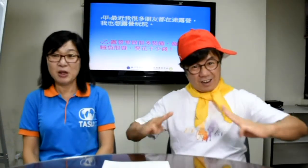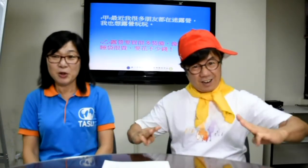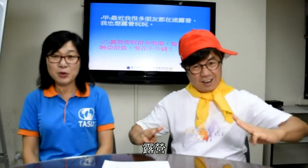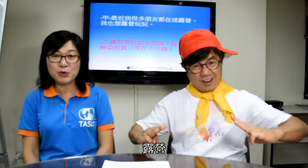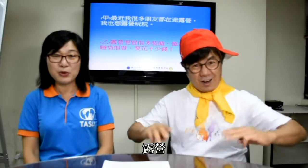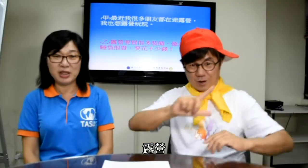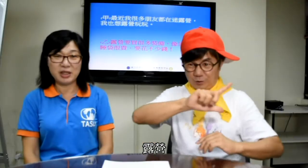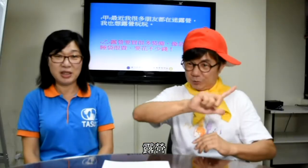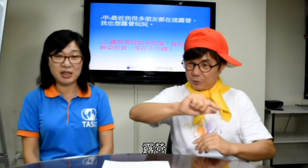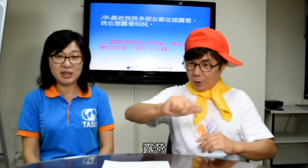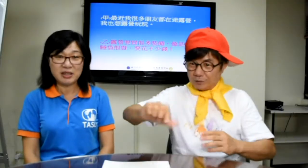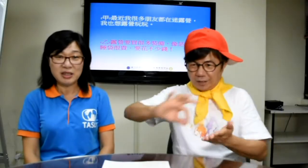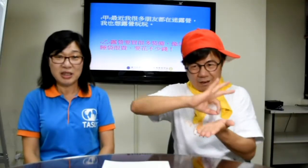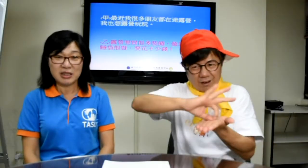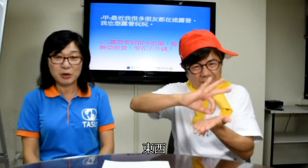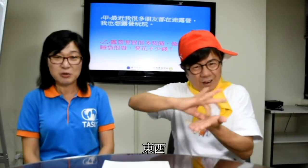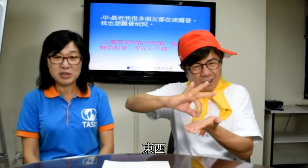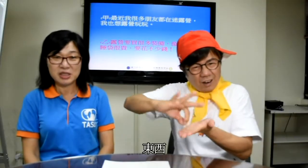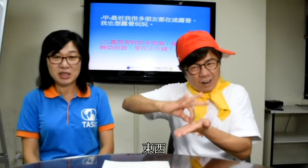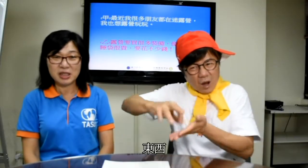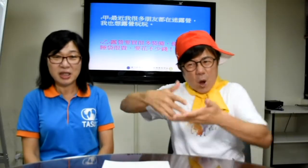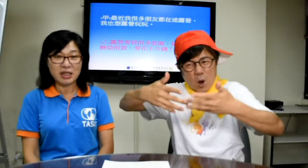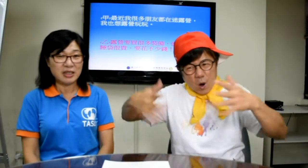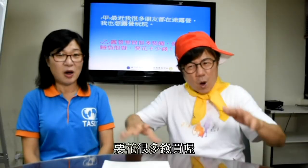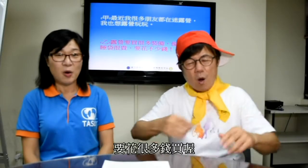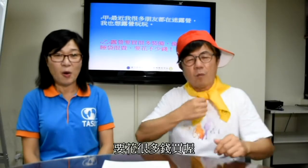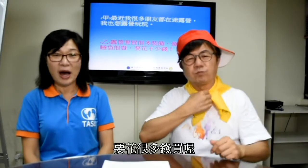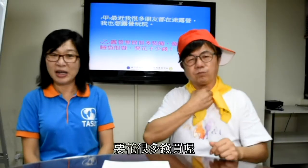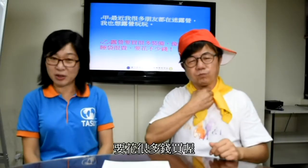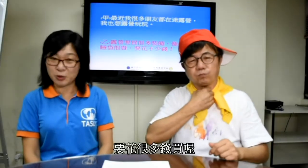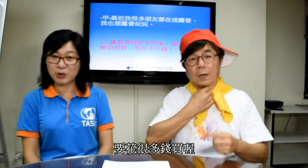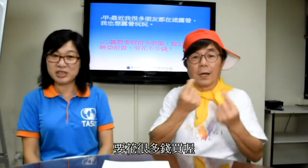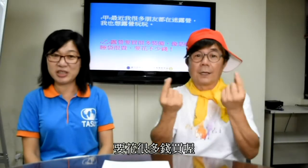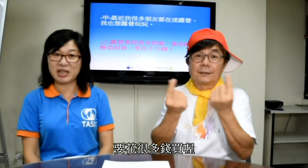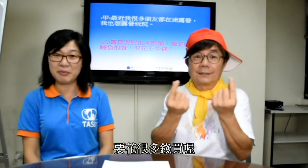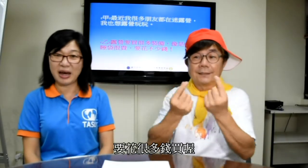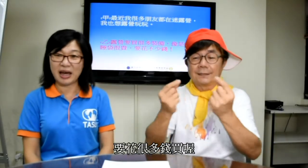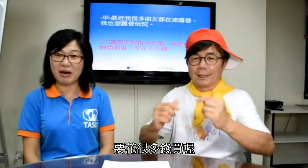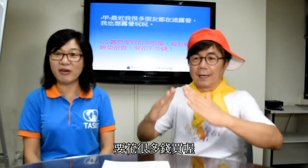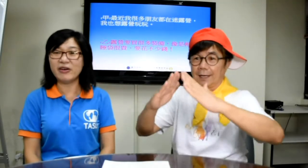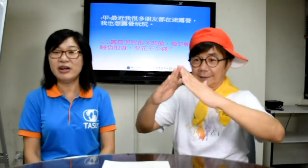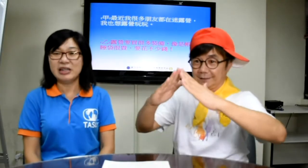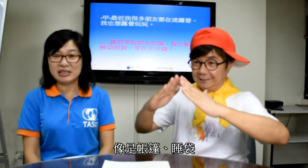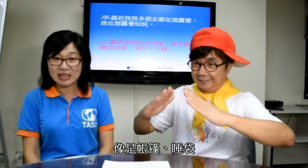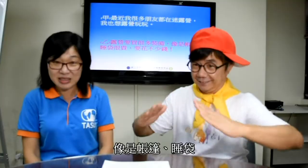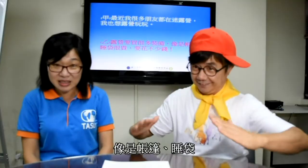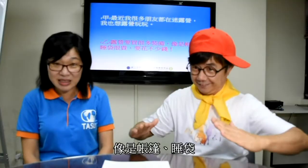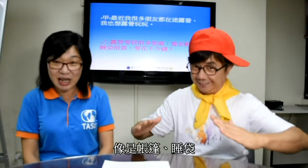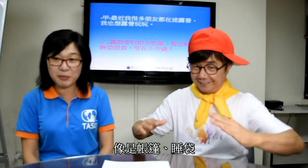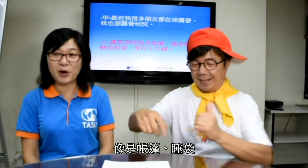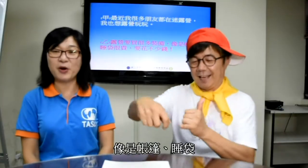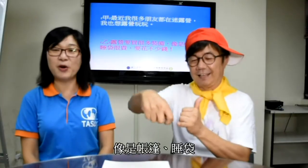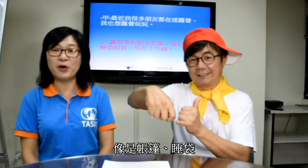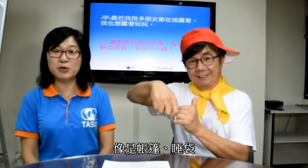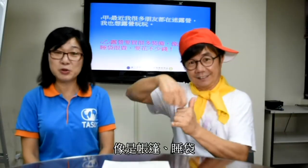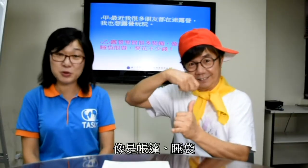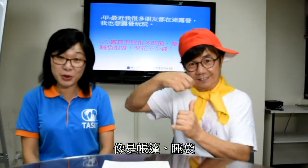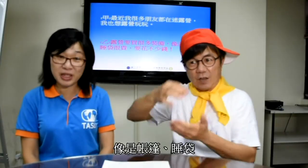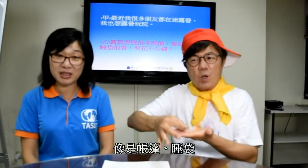露营东西要花很多钱买哦，像是帐篷、睡袋